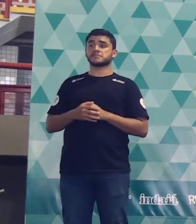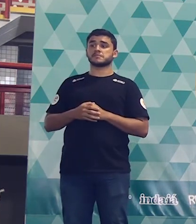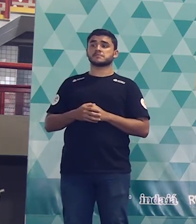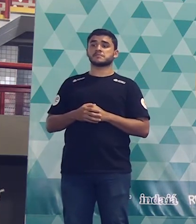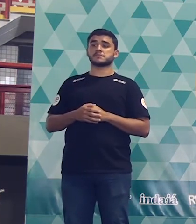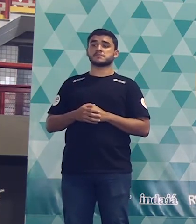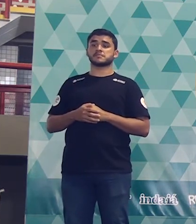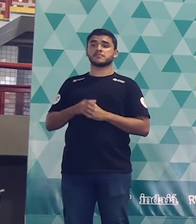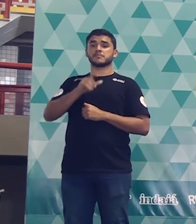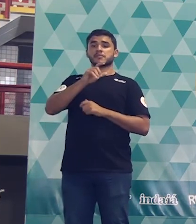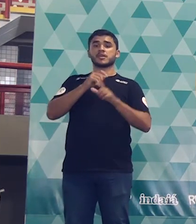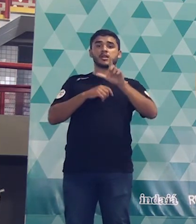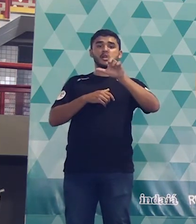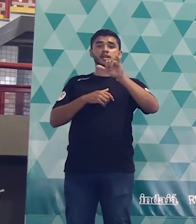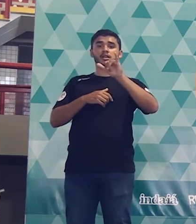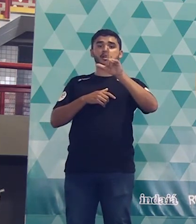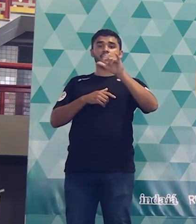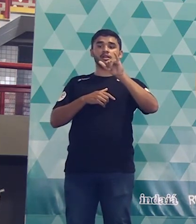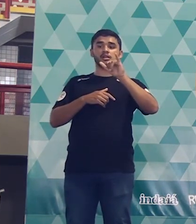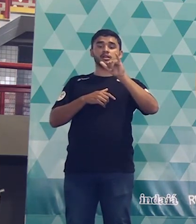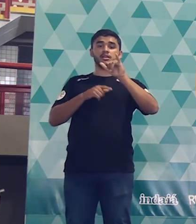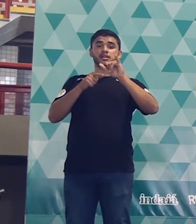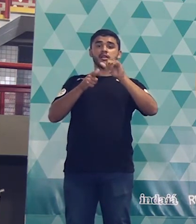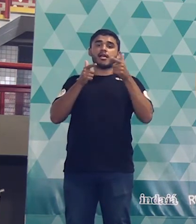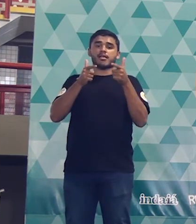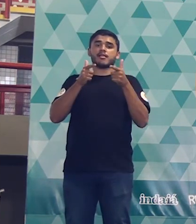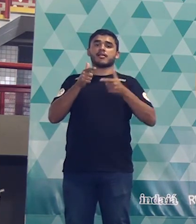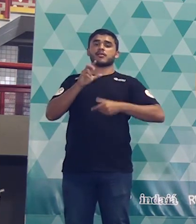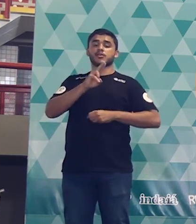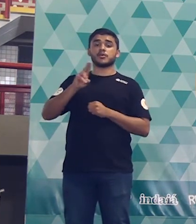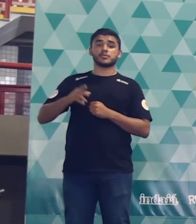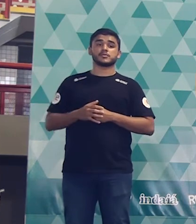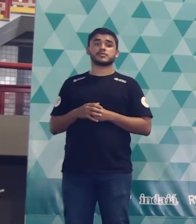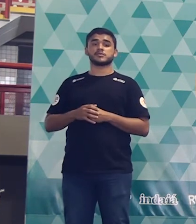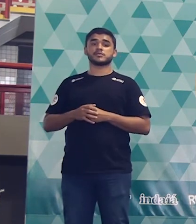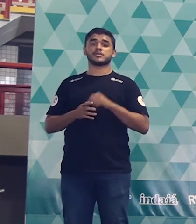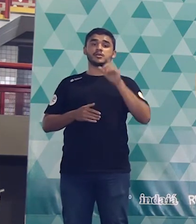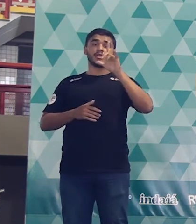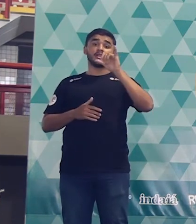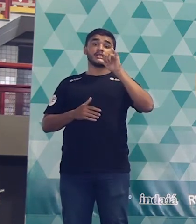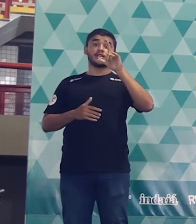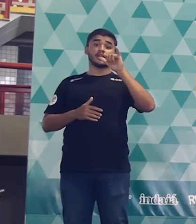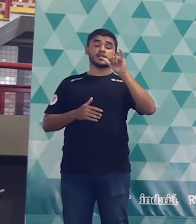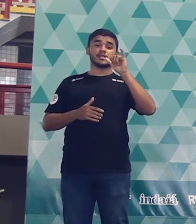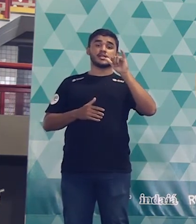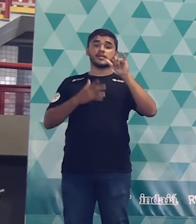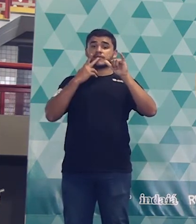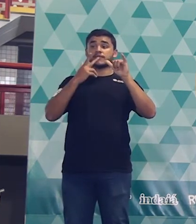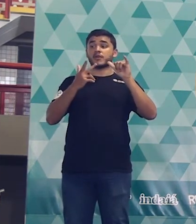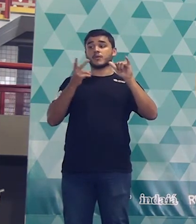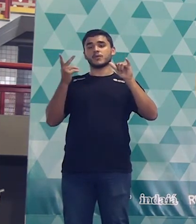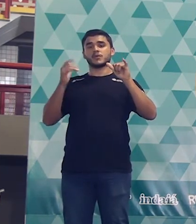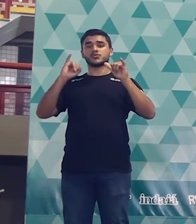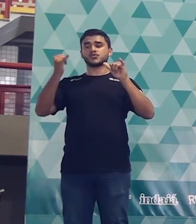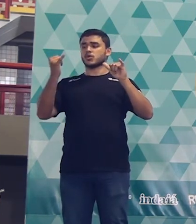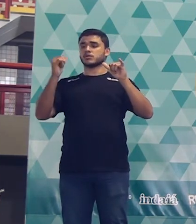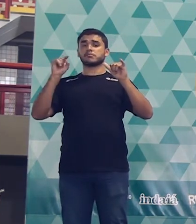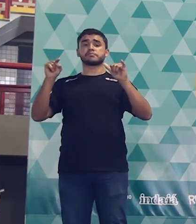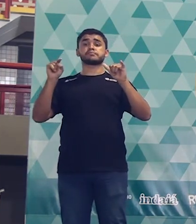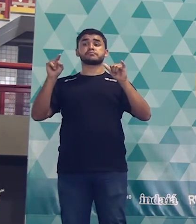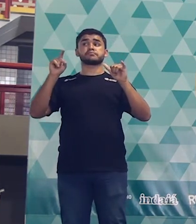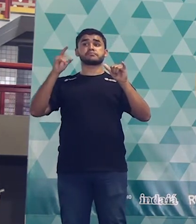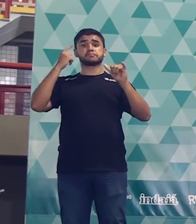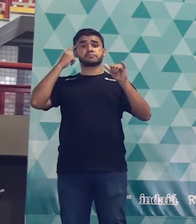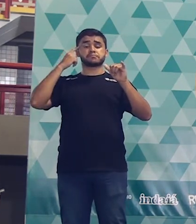Lili é nome? Lili é nome? É não, Lili é apelido também, né? São dois anônimos que se casam.